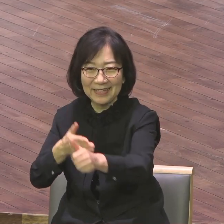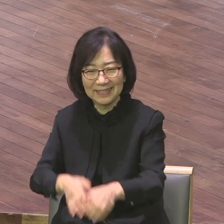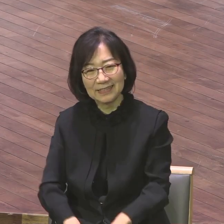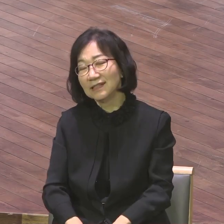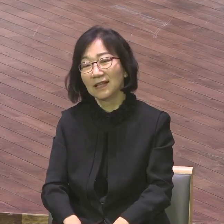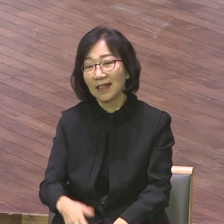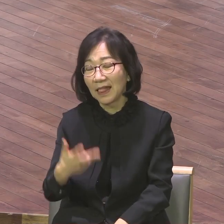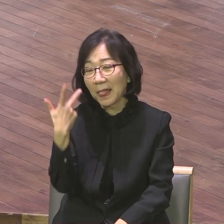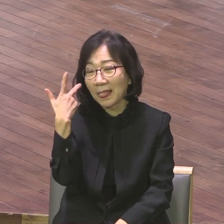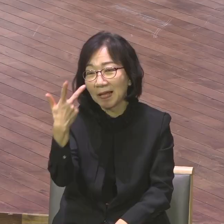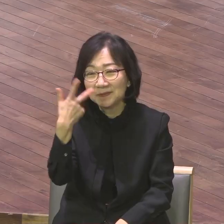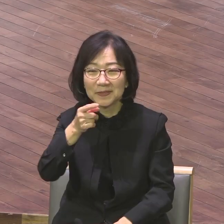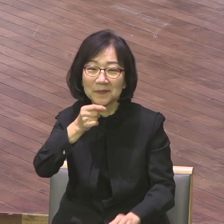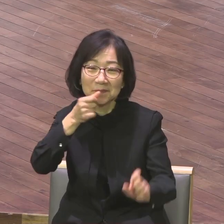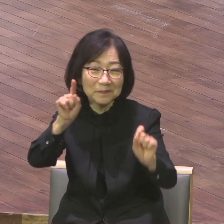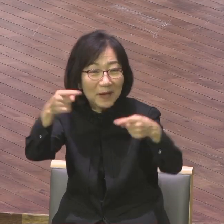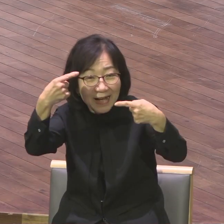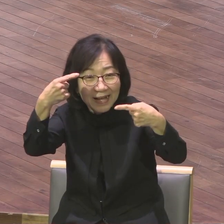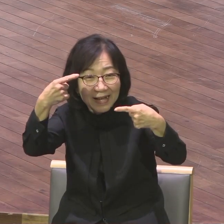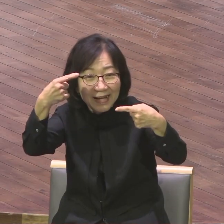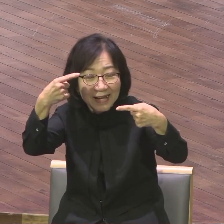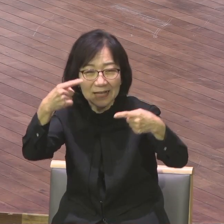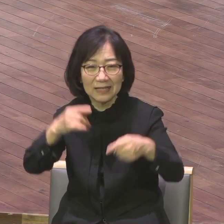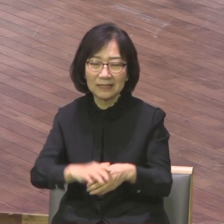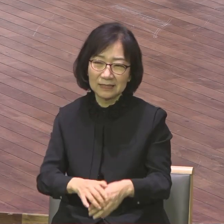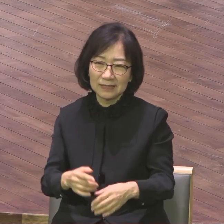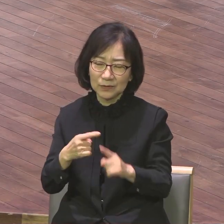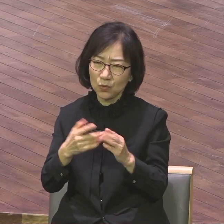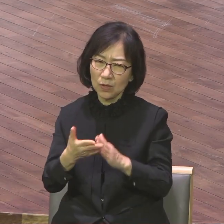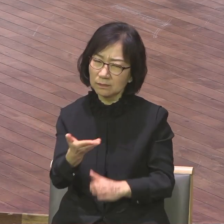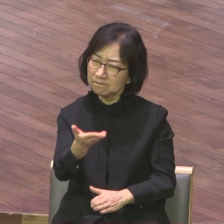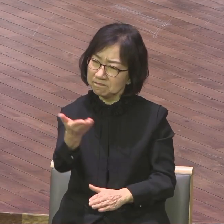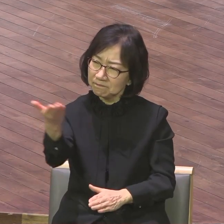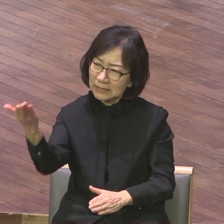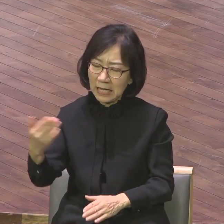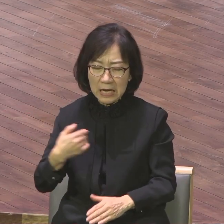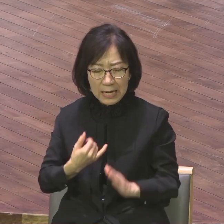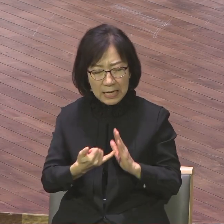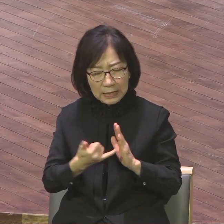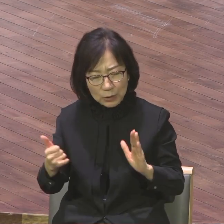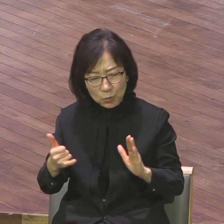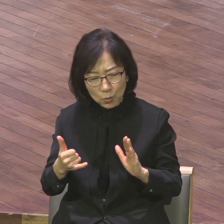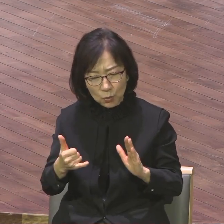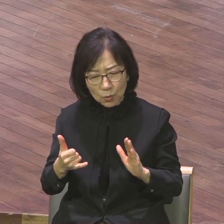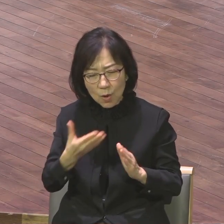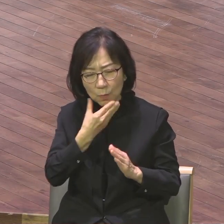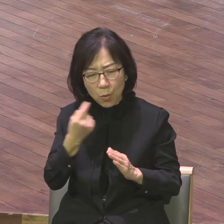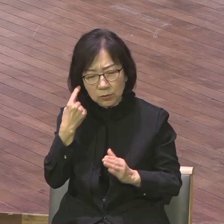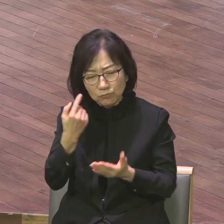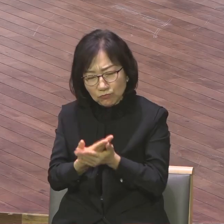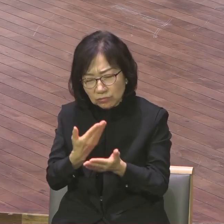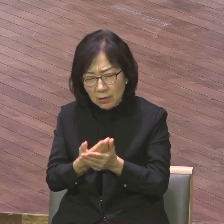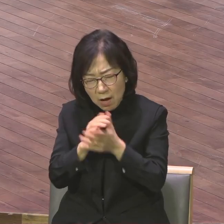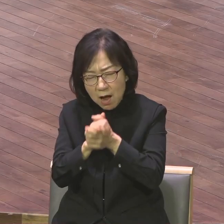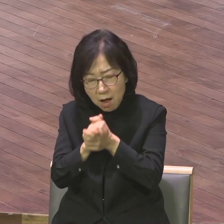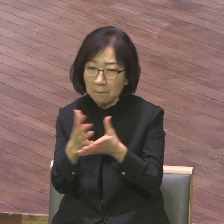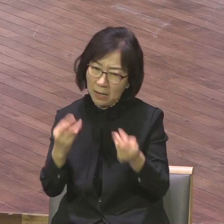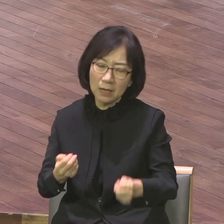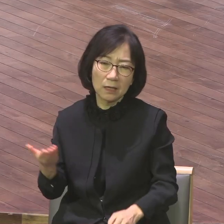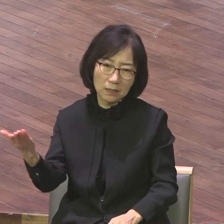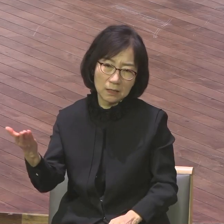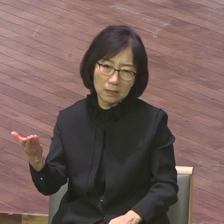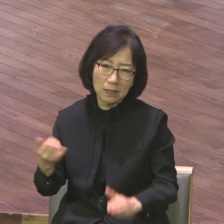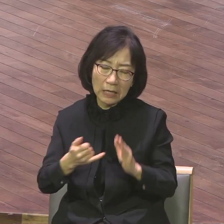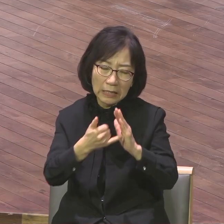주간은 설 명절 주간입니다. 우리 교회 성도님들 가운데 가문 복음을 위해서 간절히 기도하는 분들이 많이 있어요.